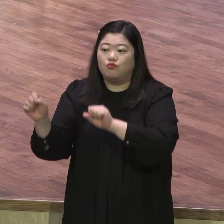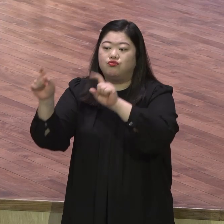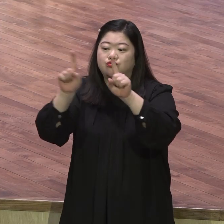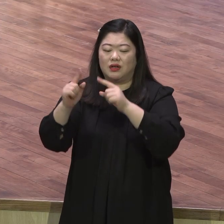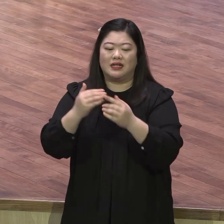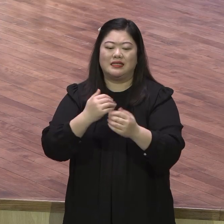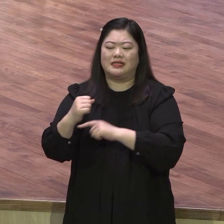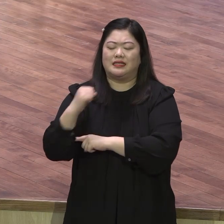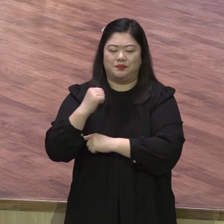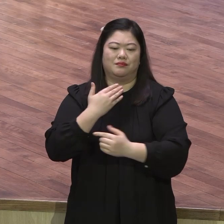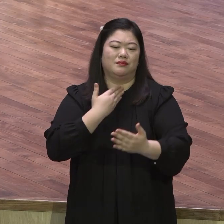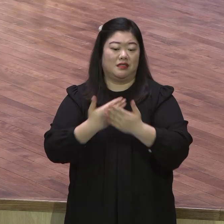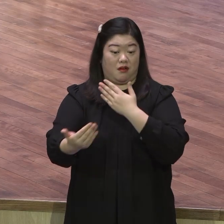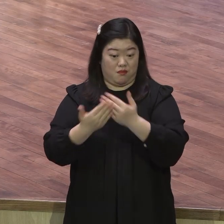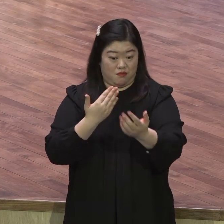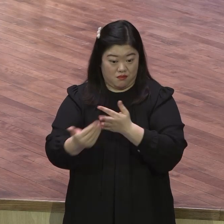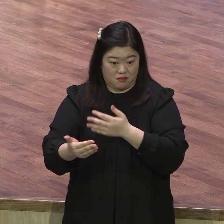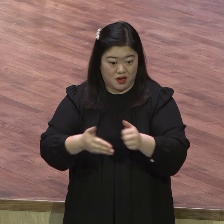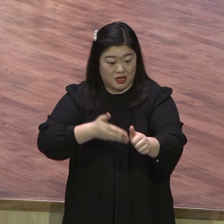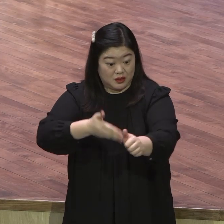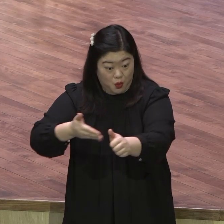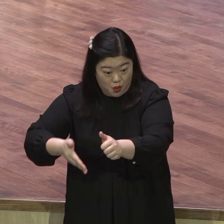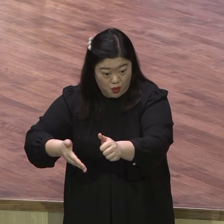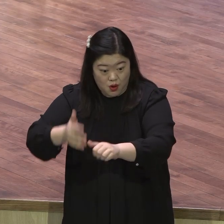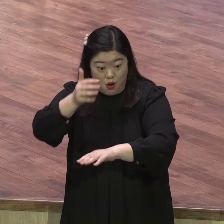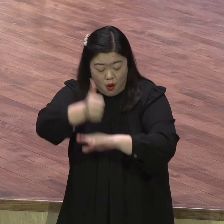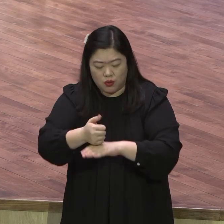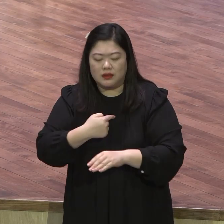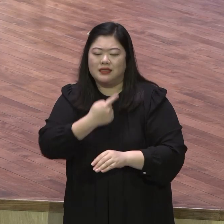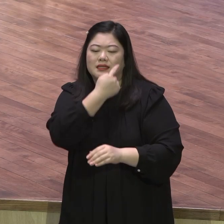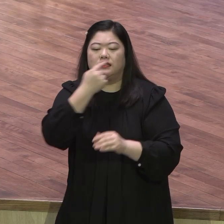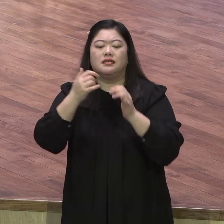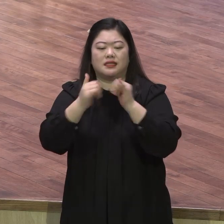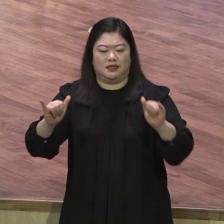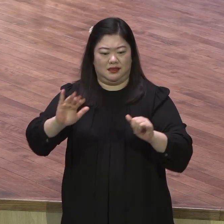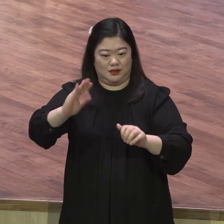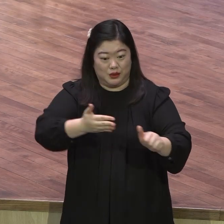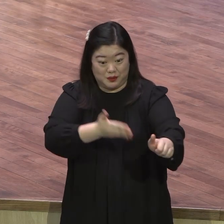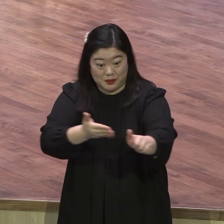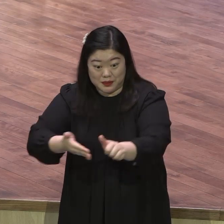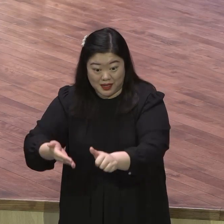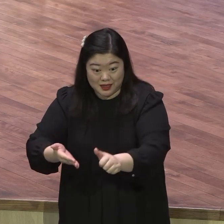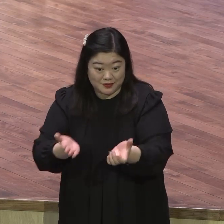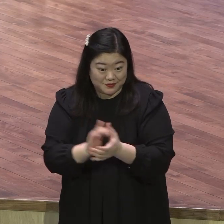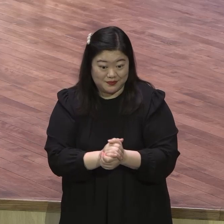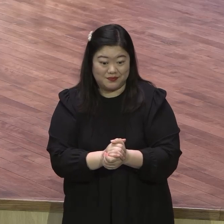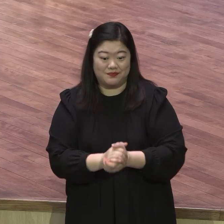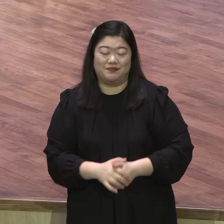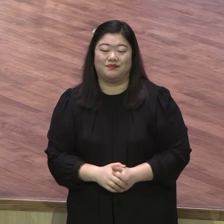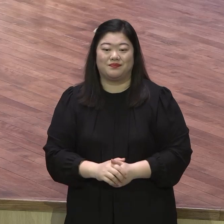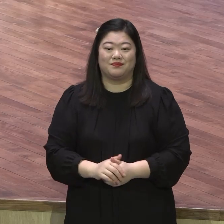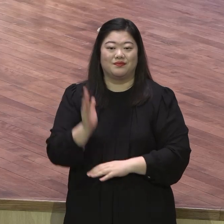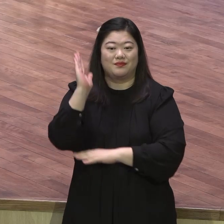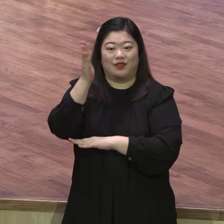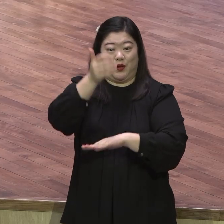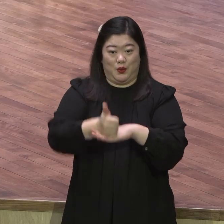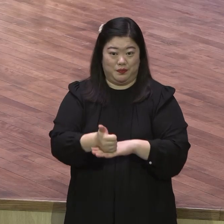체험하면서 모든 것을 뛰어넘어서 부활의 정인으로 다 서시기를 제물로 축복합니다. 결론입니다.